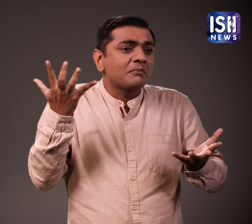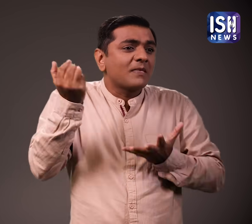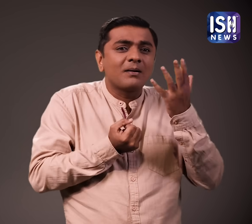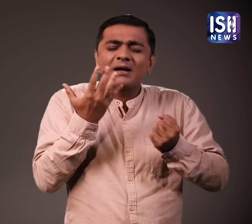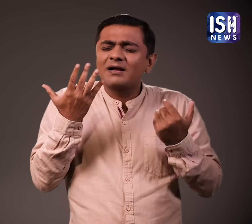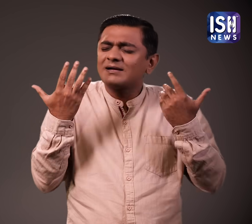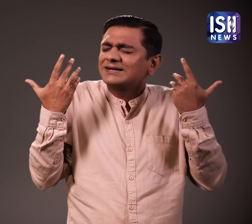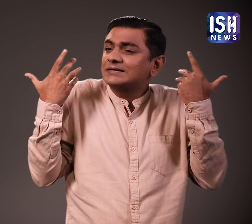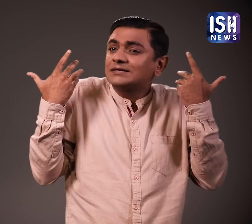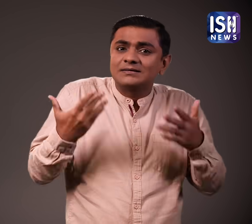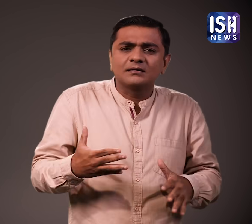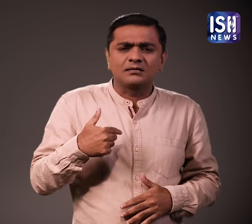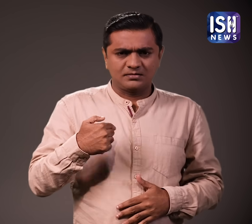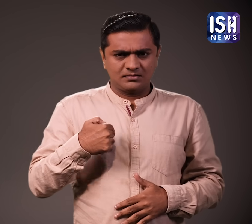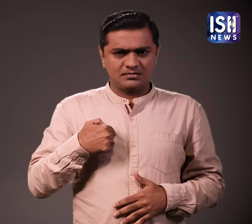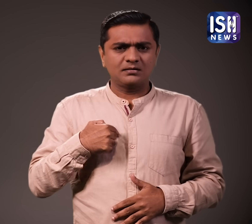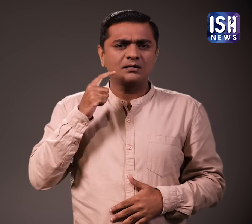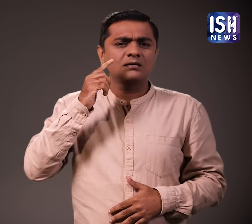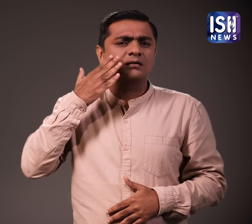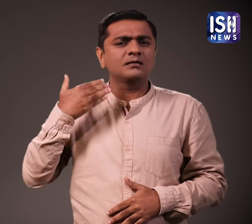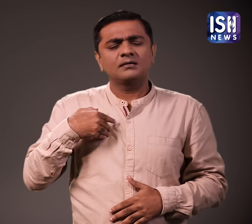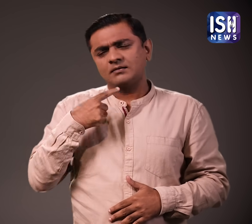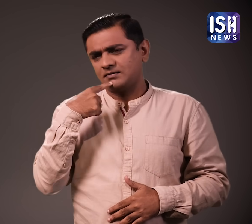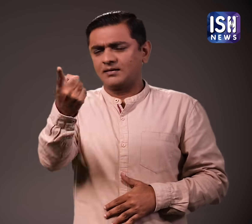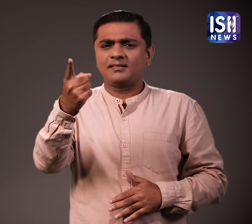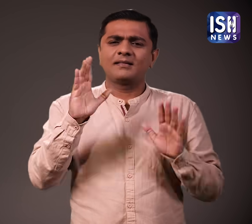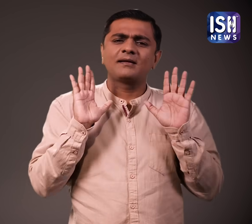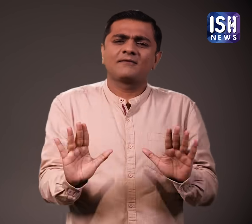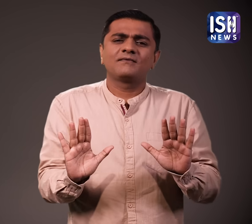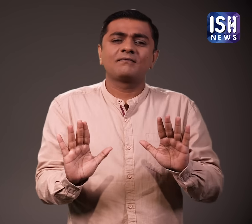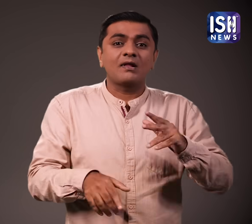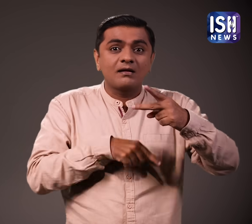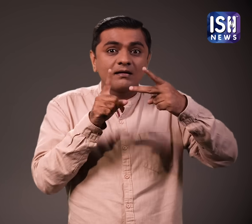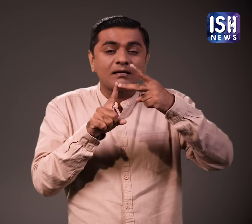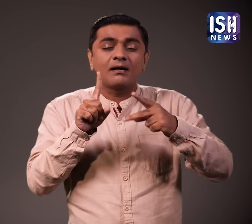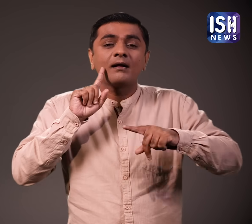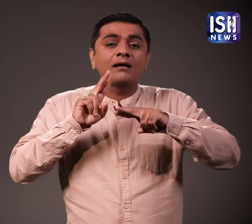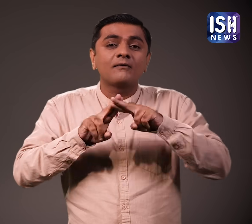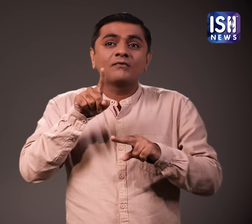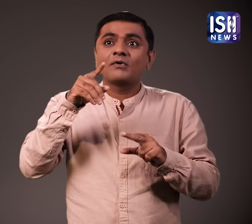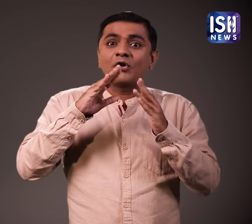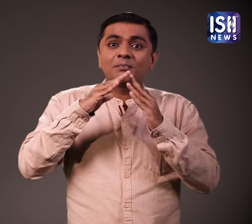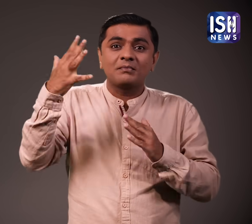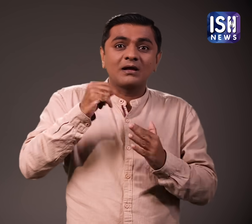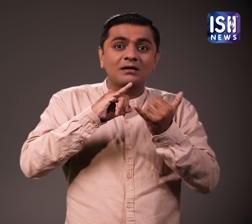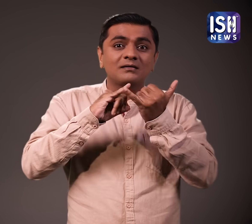खरीदूंगी तो तुम सब को बताऊंगी। अगर मैं शुशान का घर खरीदूंगी